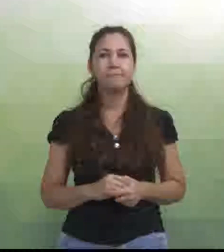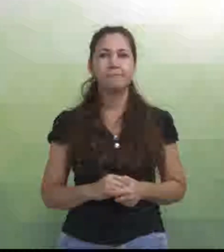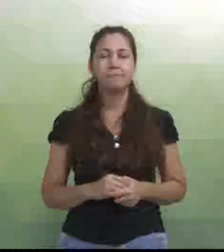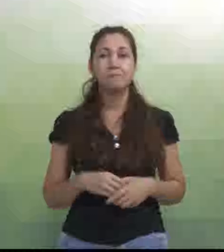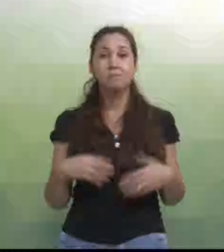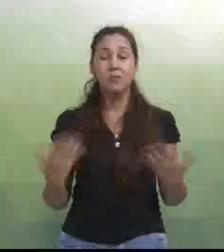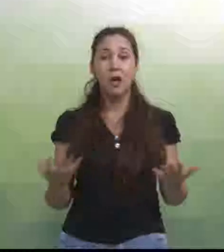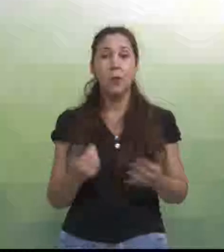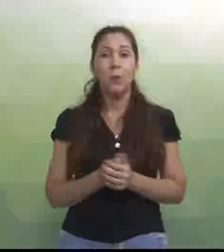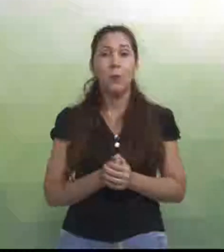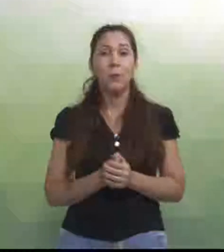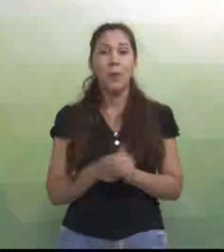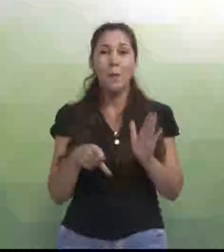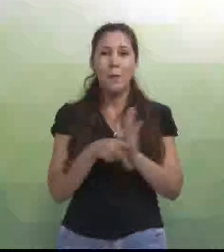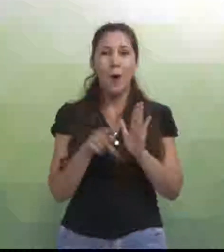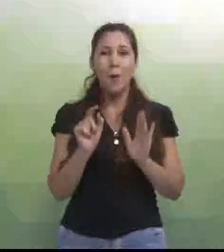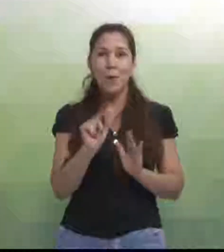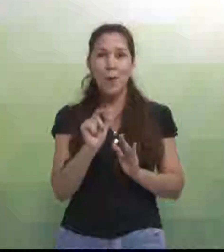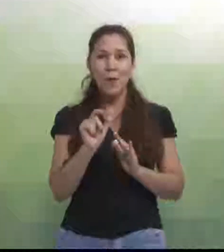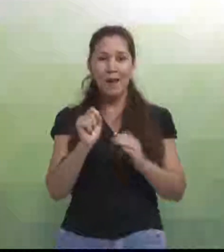o status linguístico da Libras.